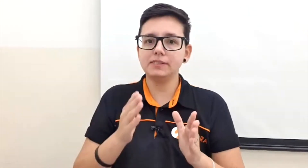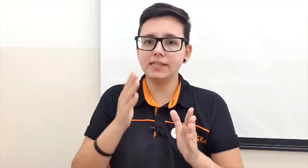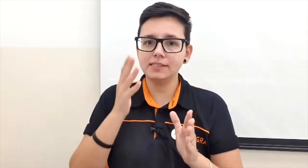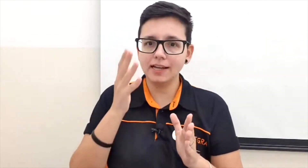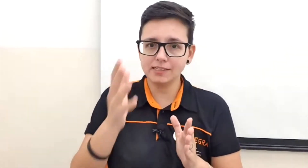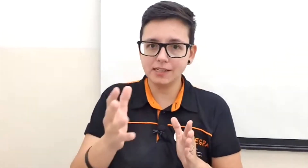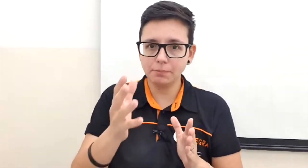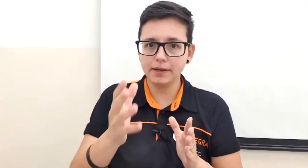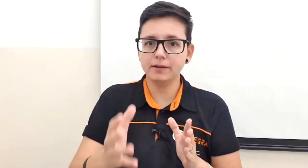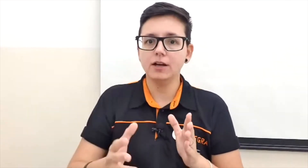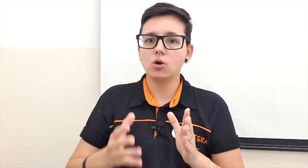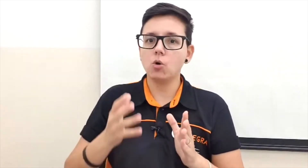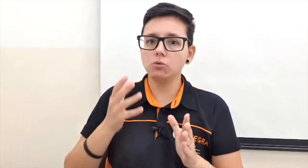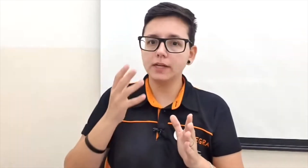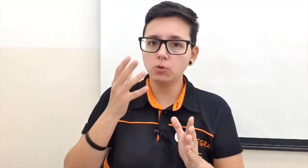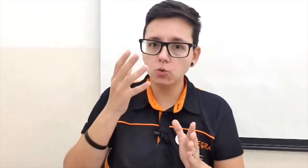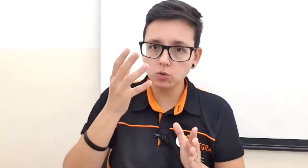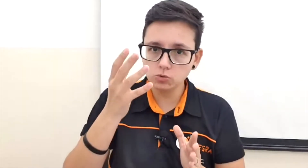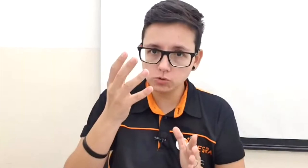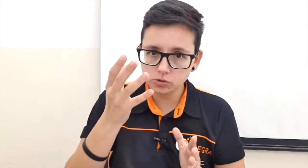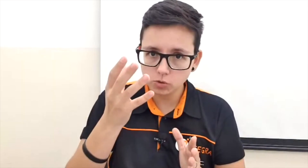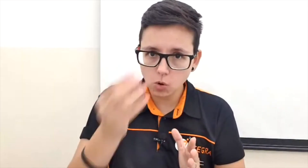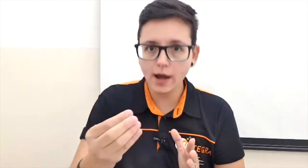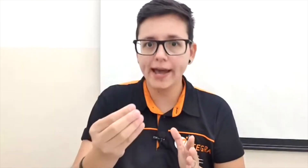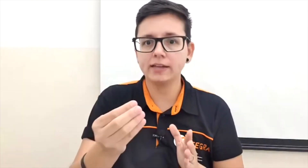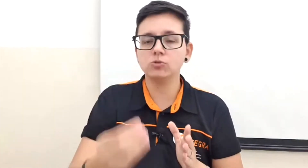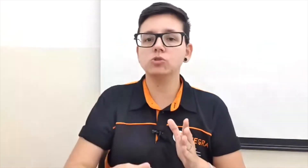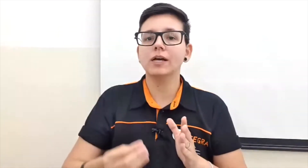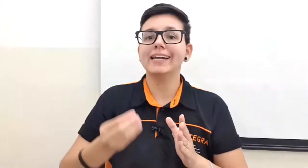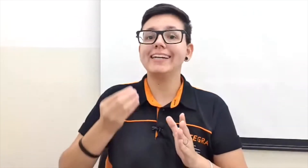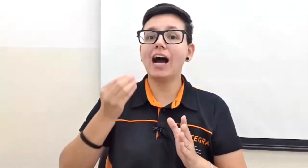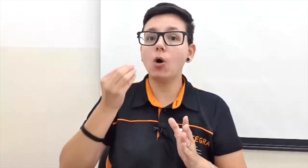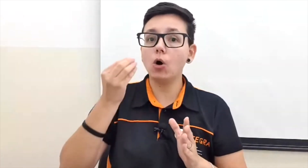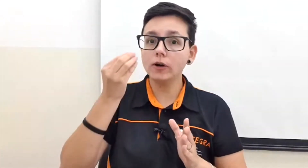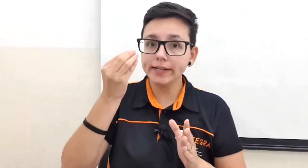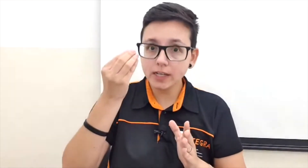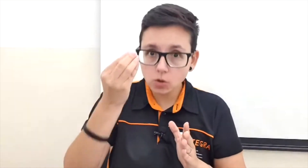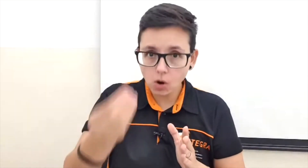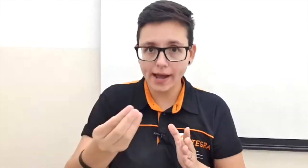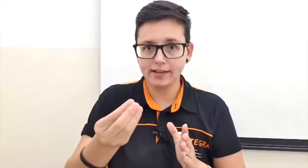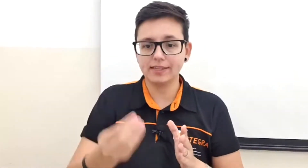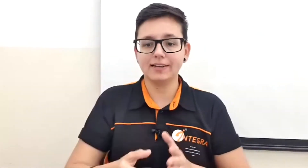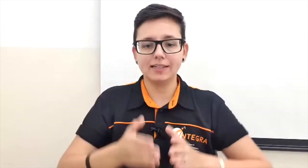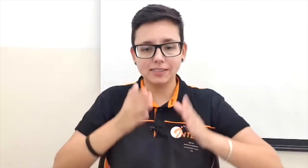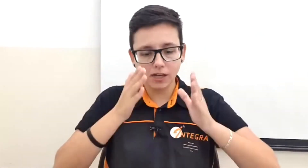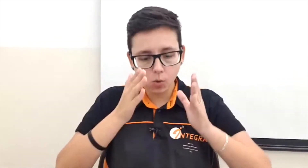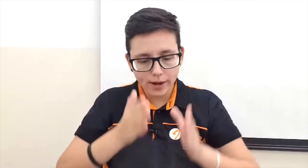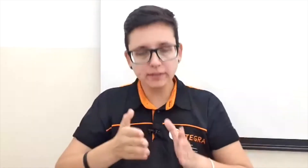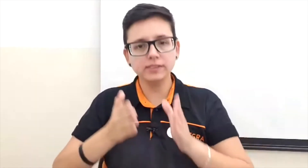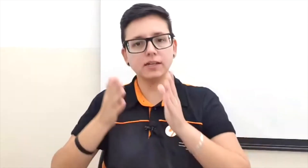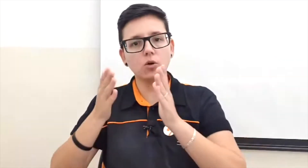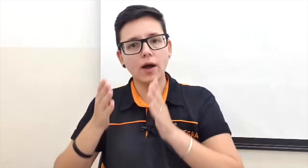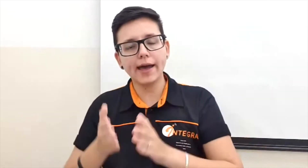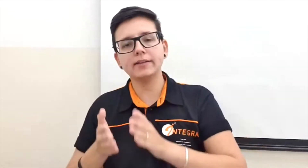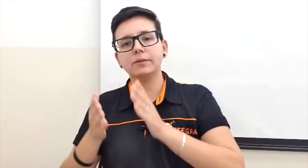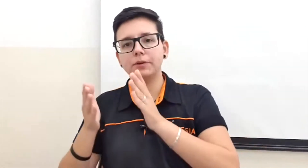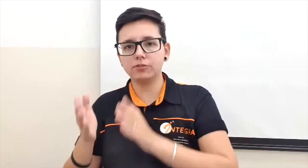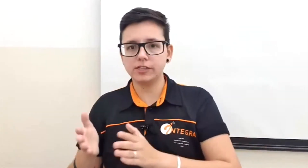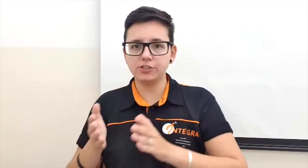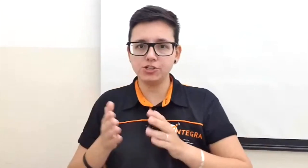precisa receber conteúdos corretos na ordem correta, na sequência correta para você atingir